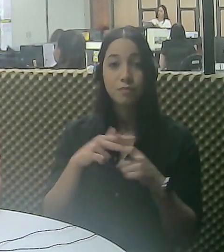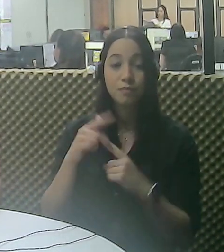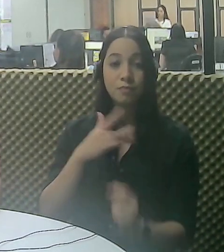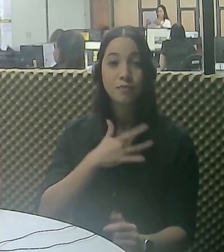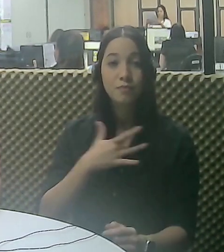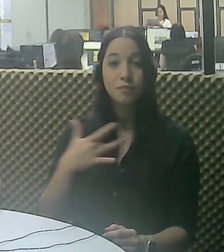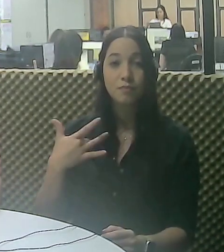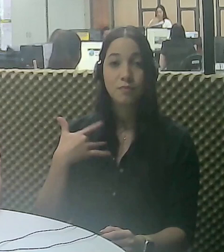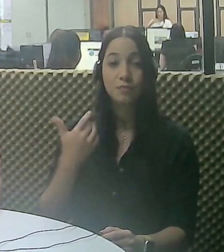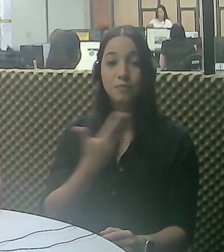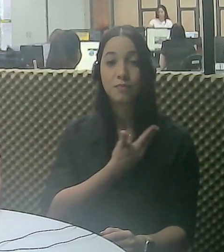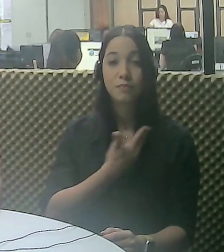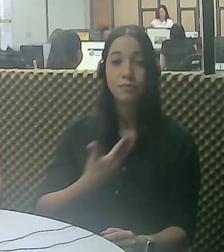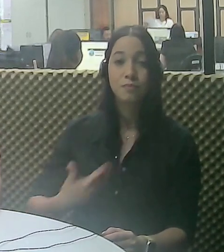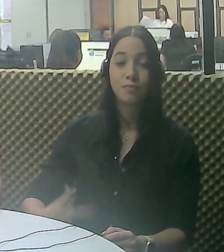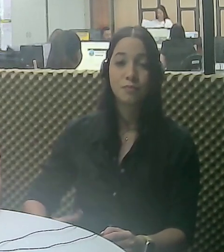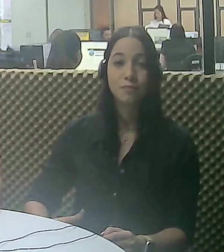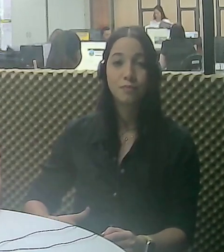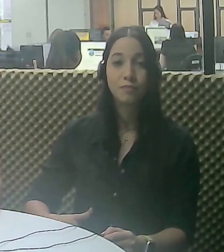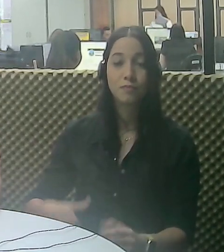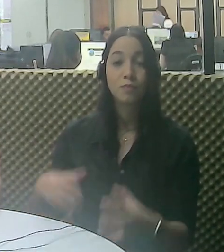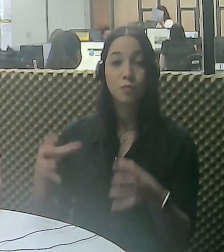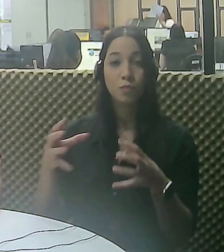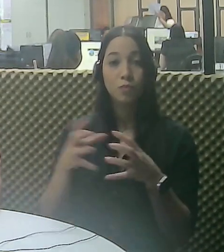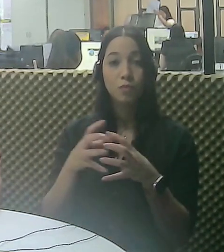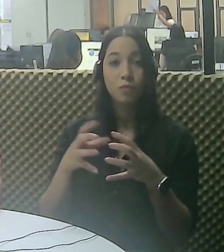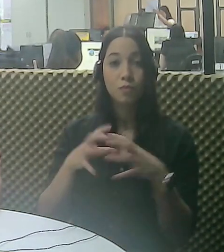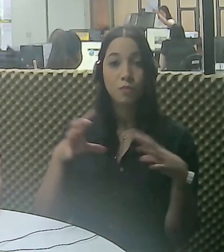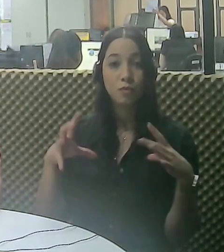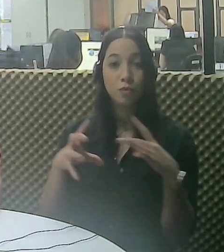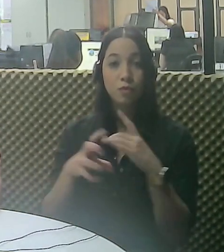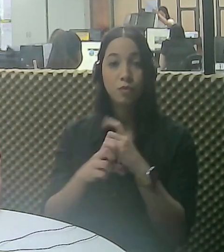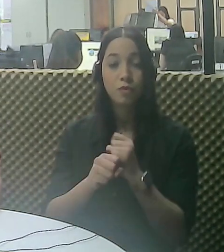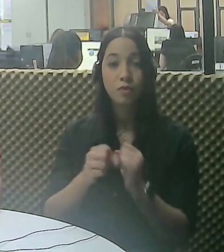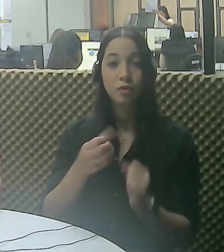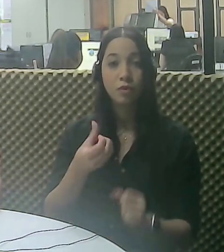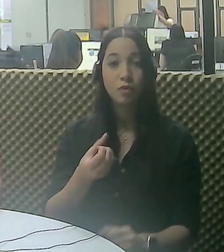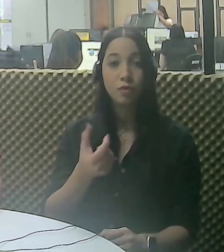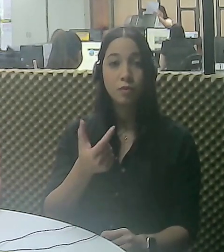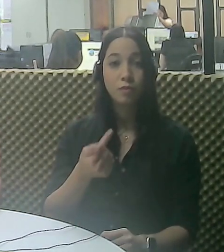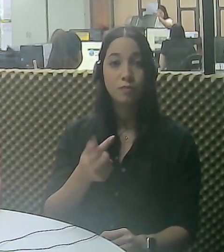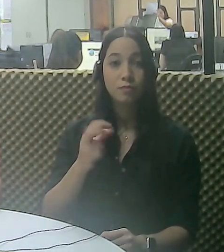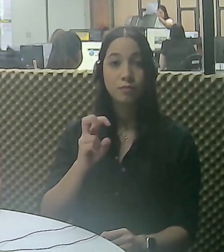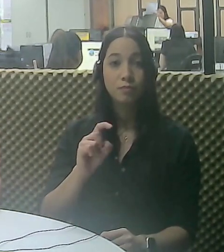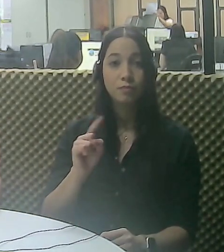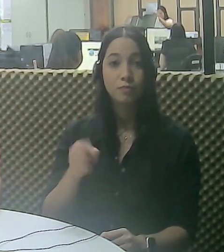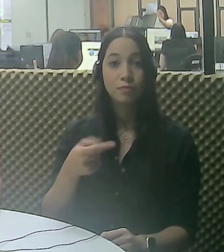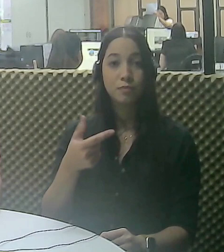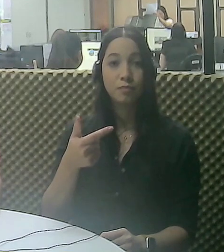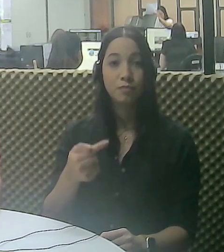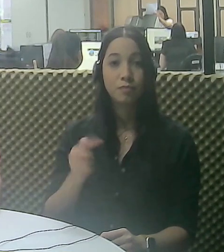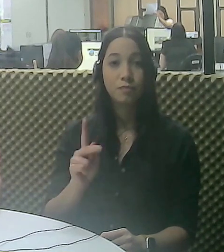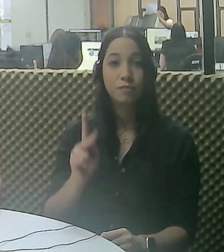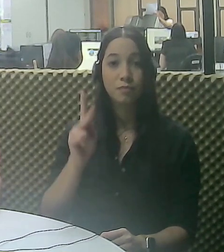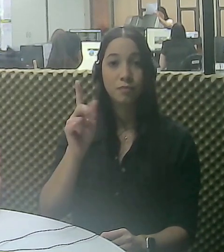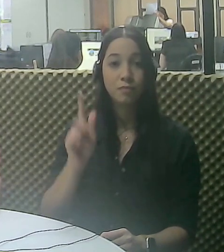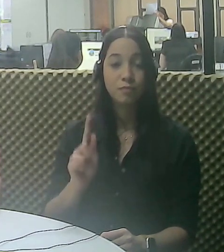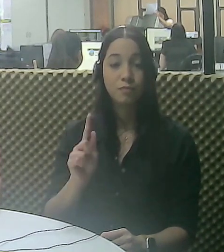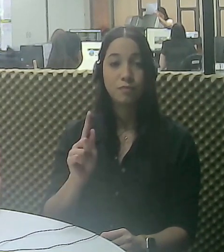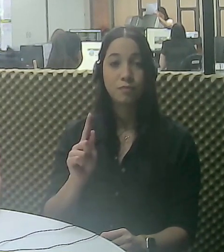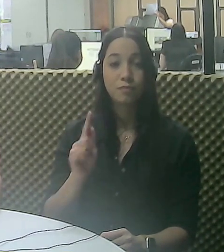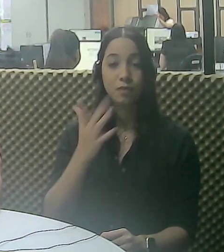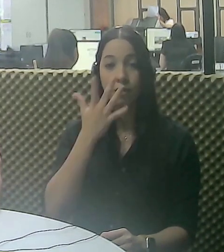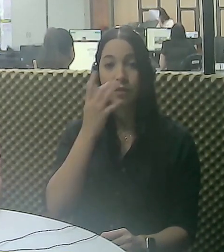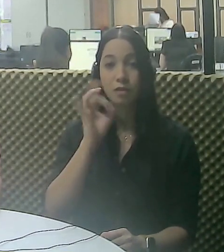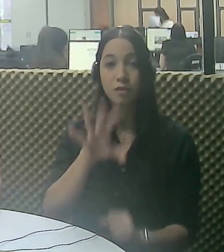saúde pública. Ao todo, a força-tarefa já totaliza 676,7 toneladas de entulhos